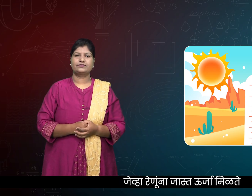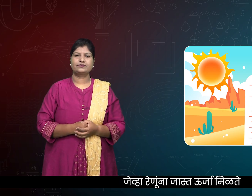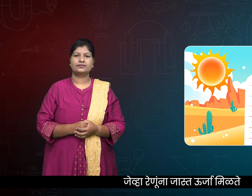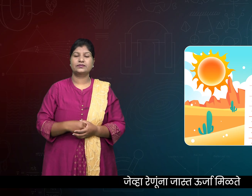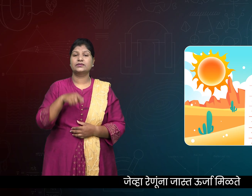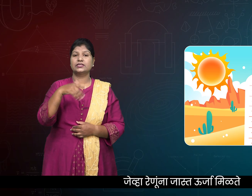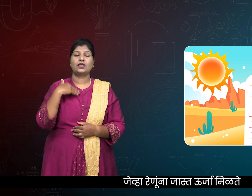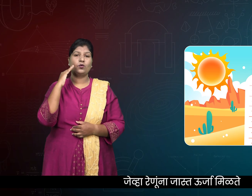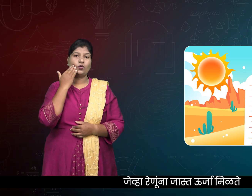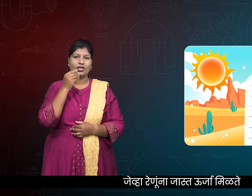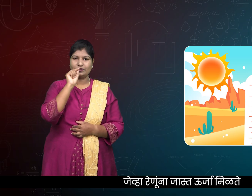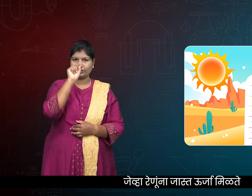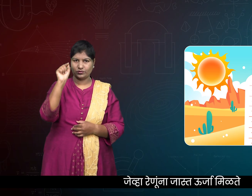जेव्हा रेणूंना जास्त ऊर्जा मिळते